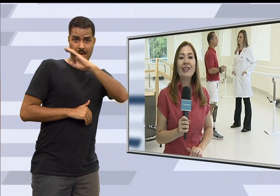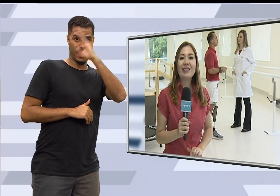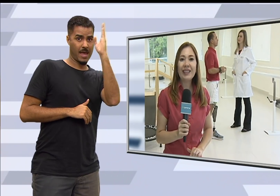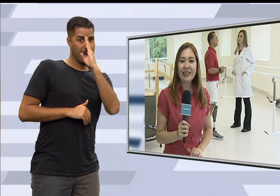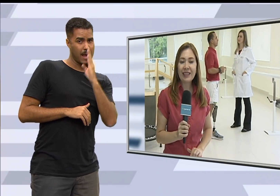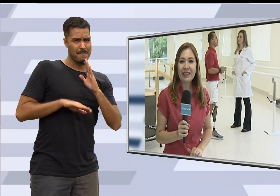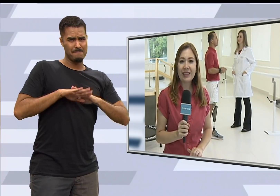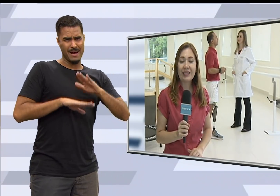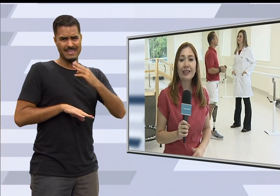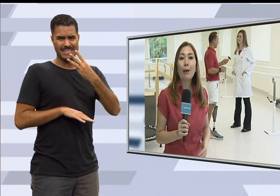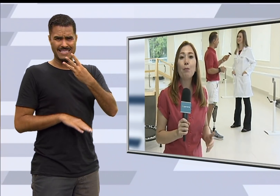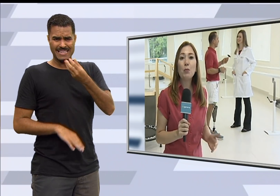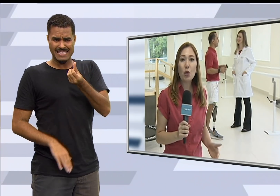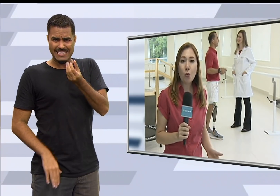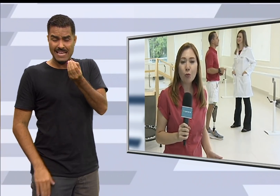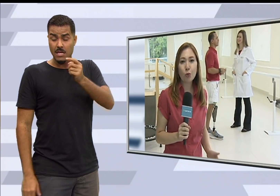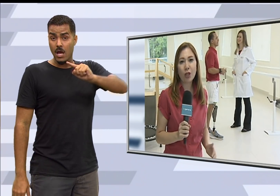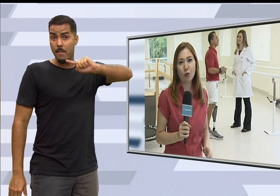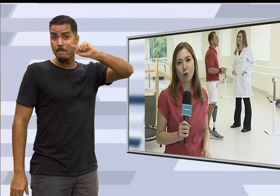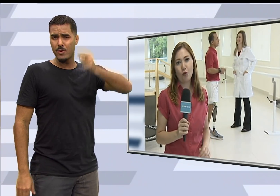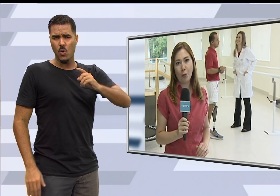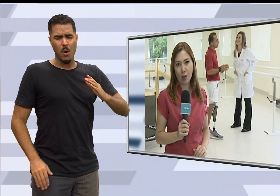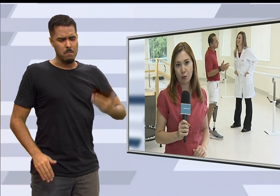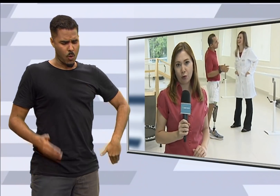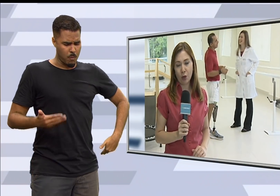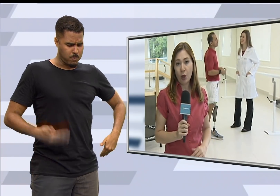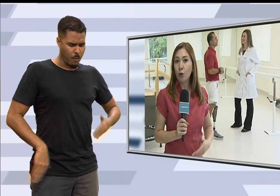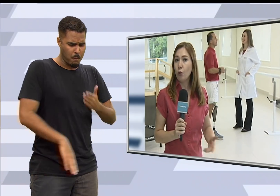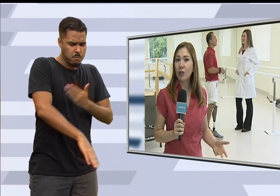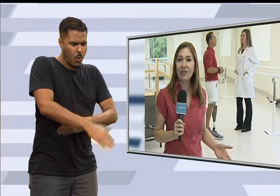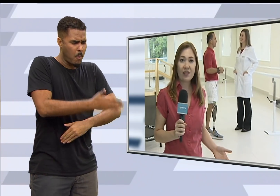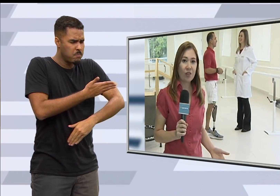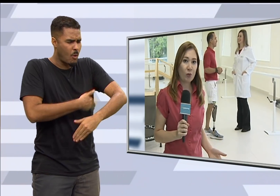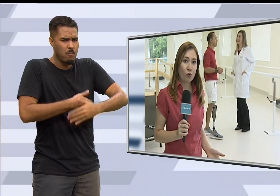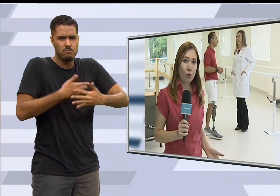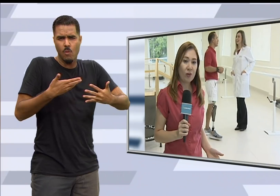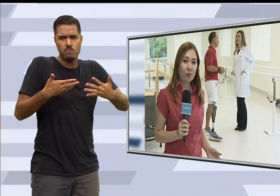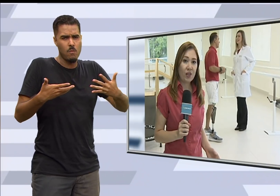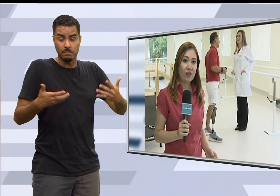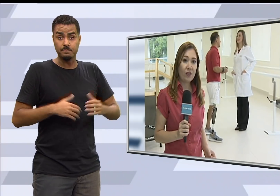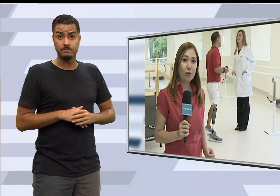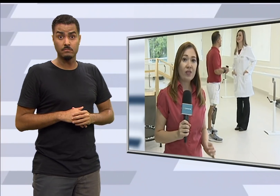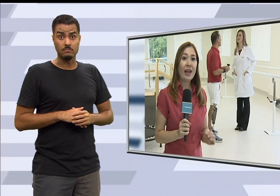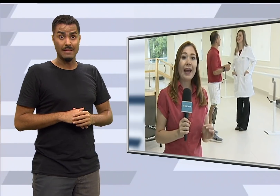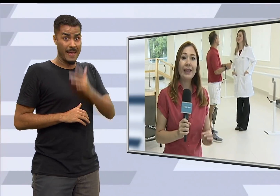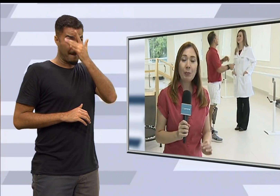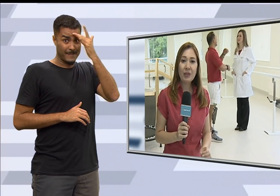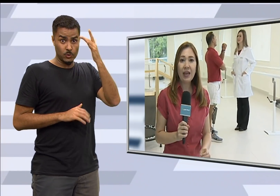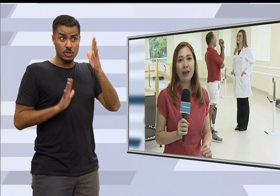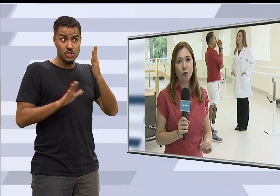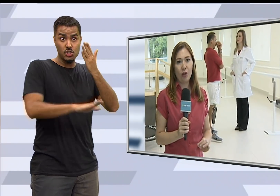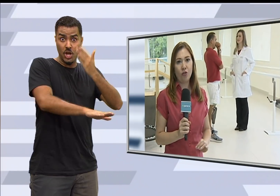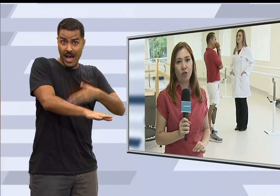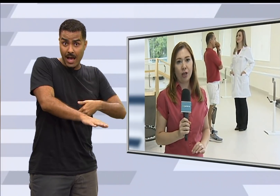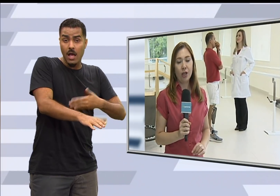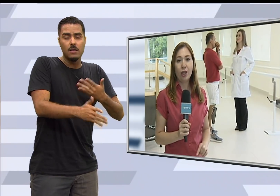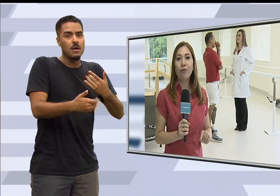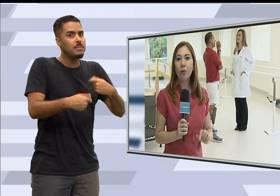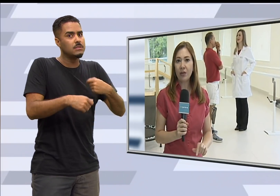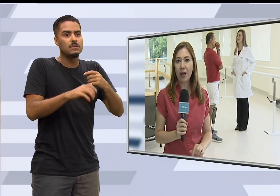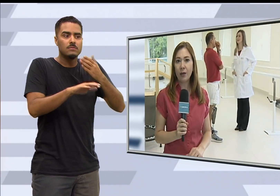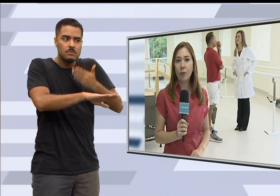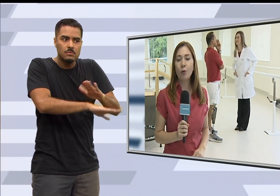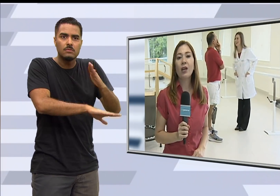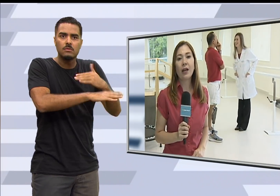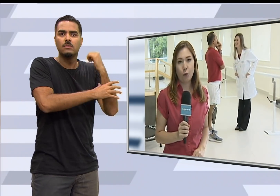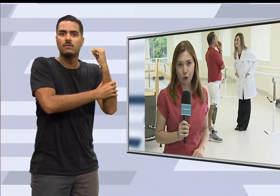de 360 mil amputações de membros. Todas essas pessoas precisam se readaptar ao dia a dia e